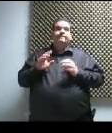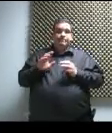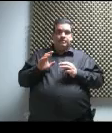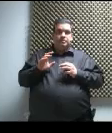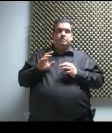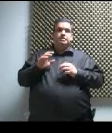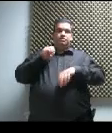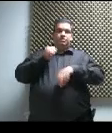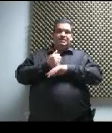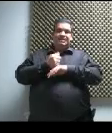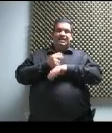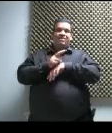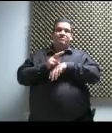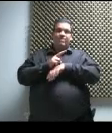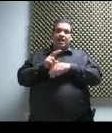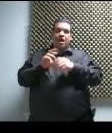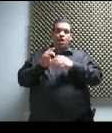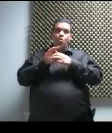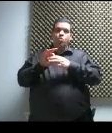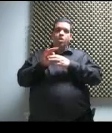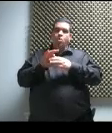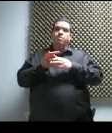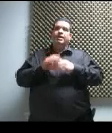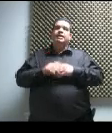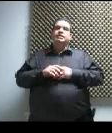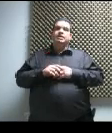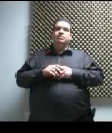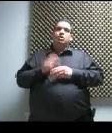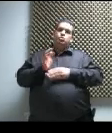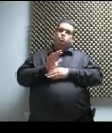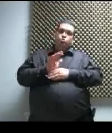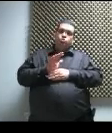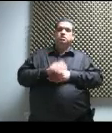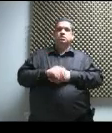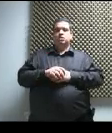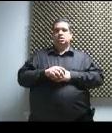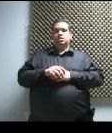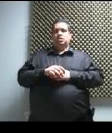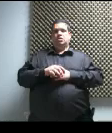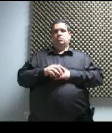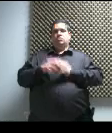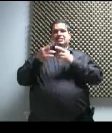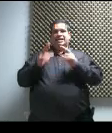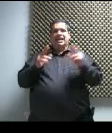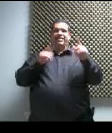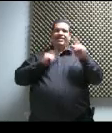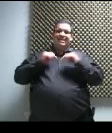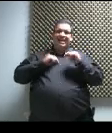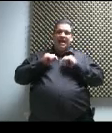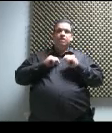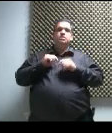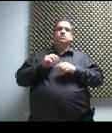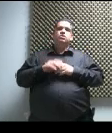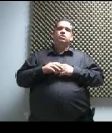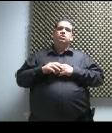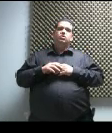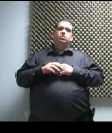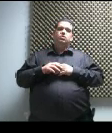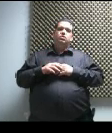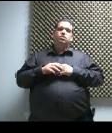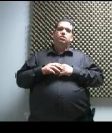establecer en Vieques una cooperativa, un cine, una sala de teatro. Este,